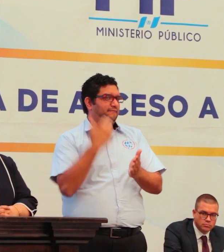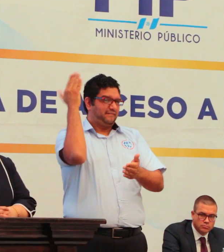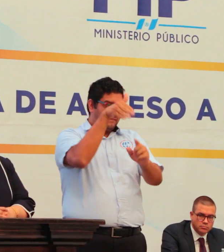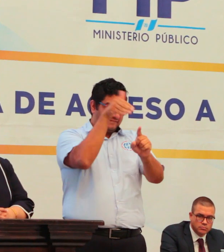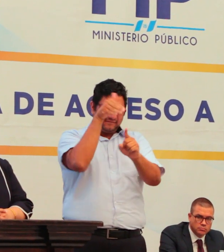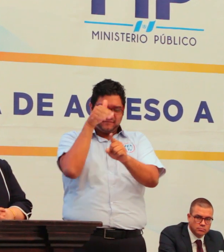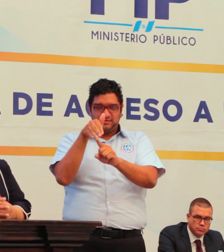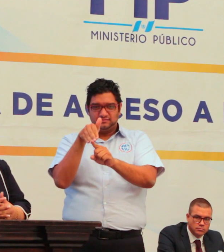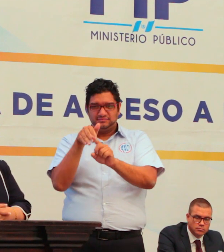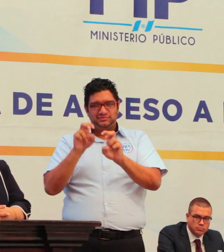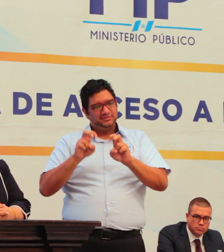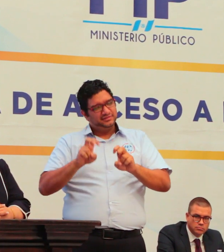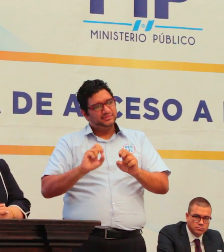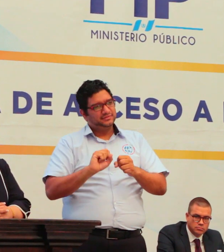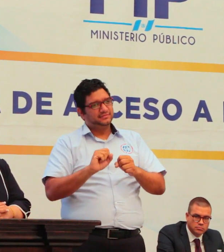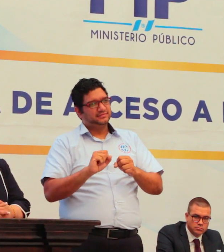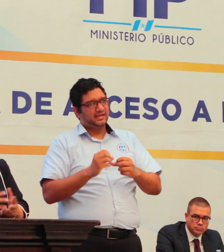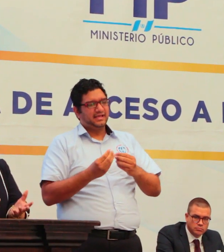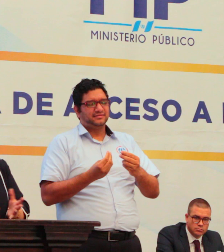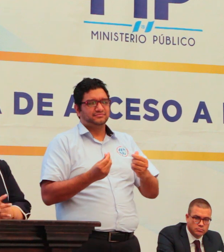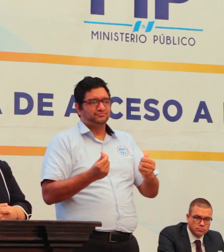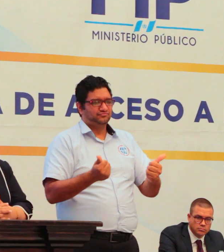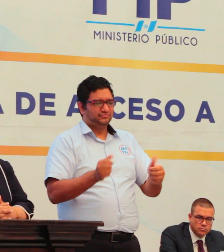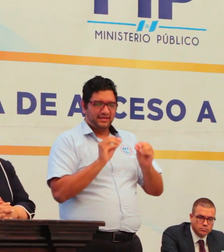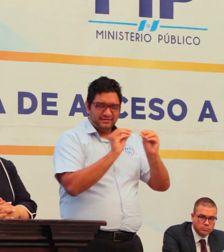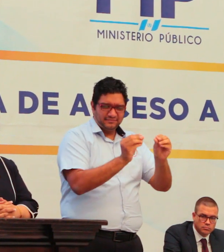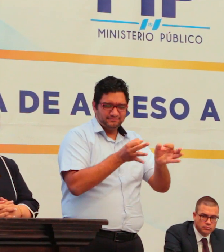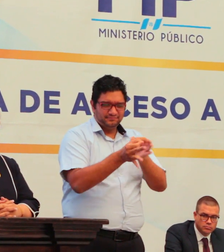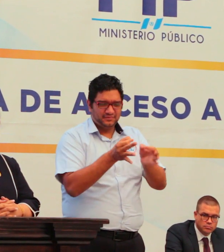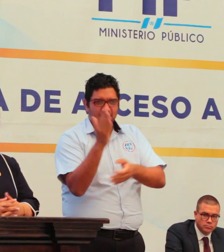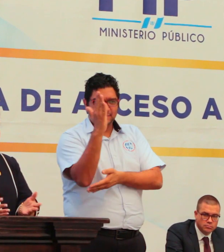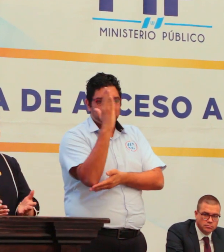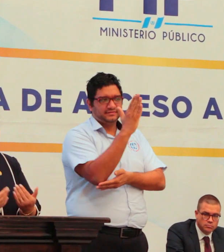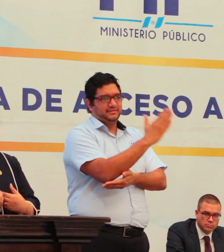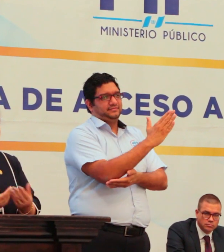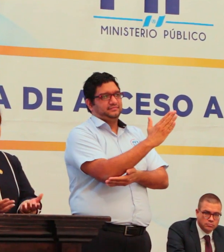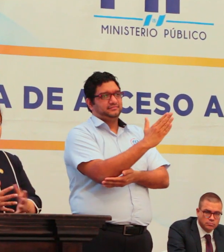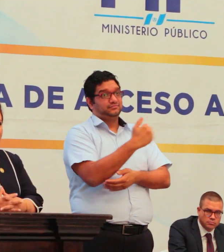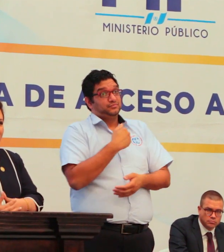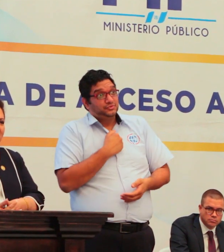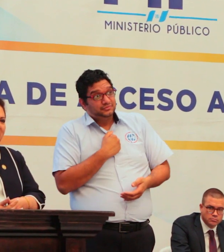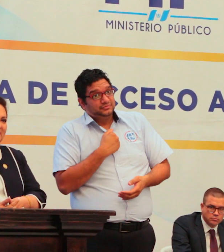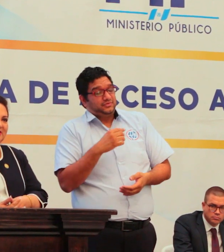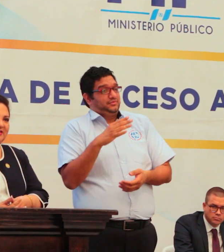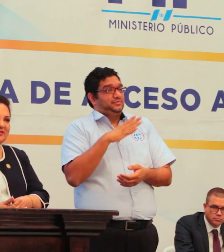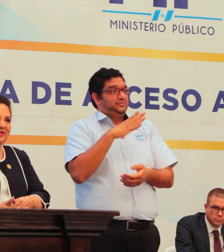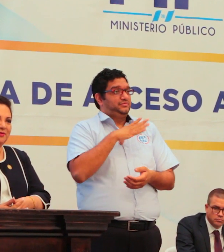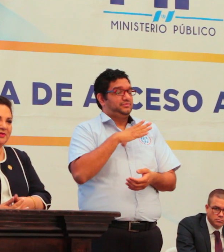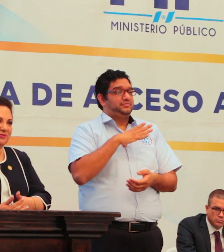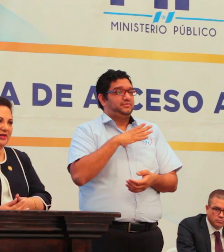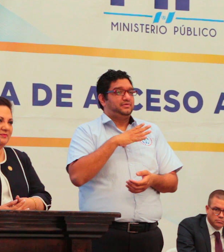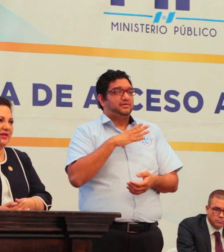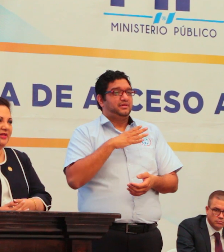embargo, pensar que no es que sean personas especiales, podemos ser cualquiera de nosotros. En mi caso, ya tuve la experiencia de un